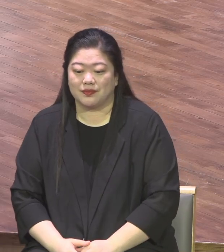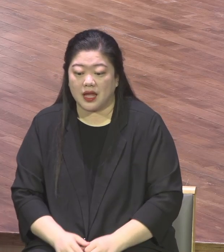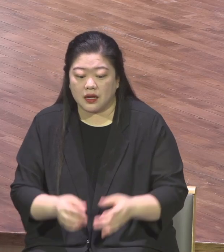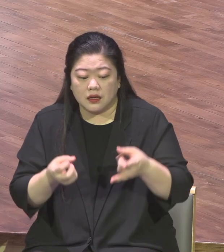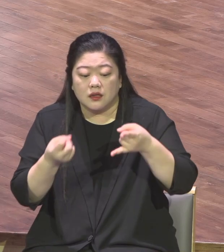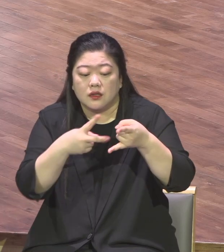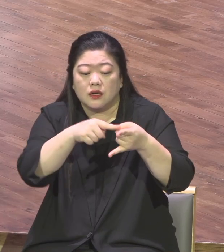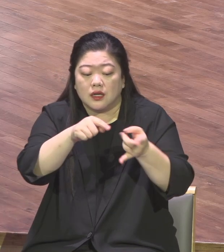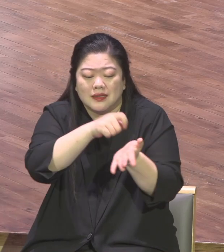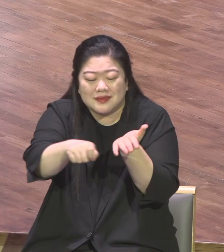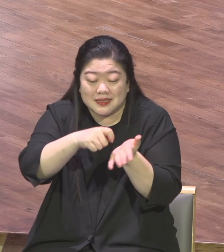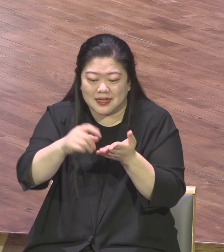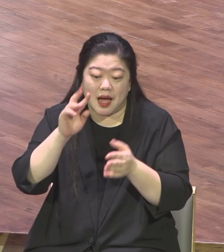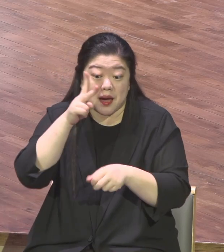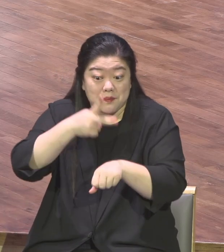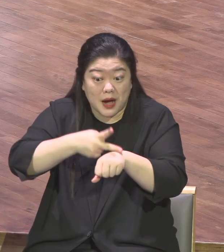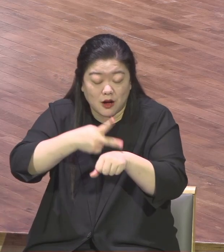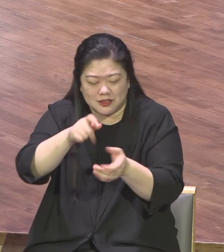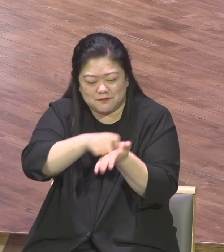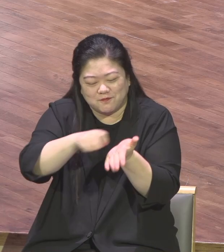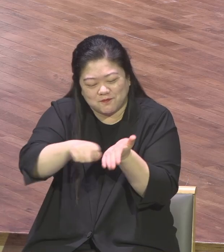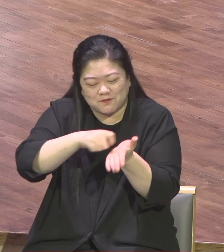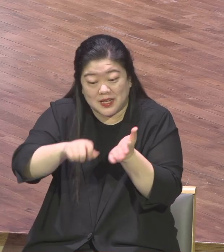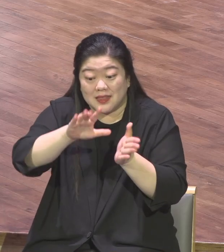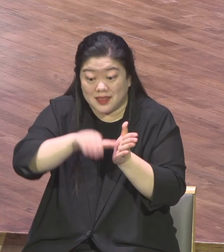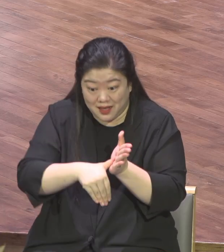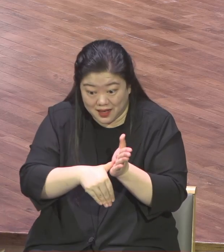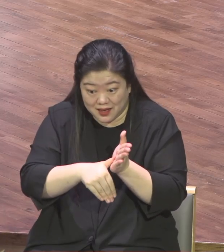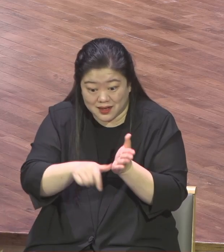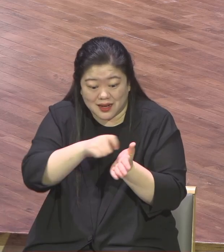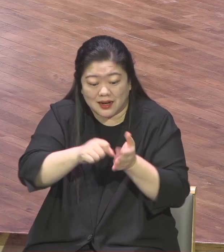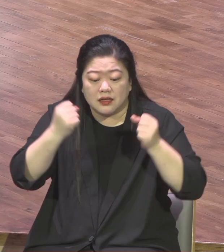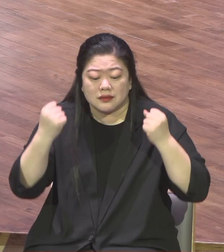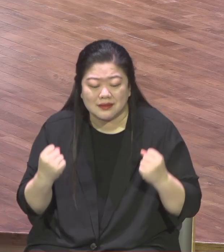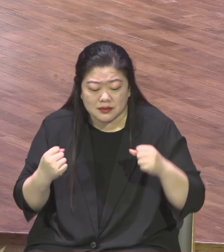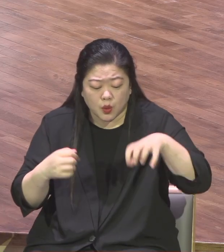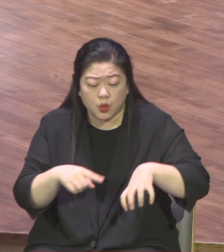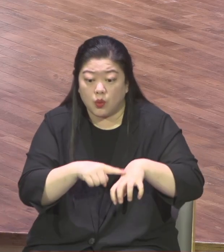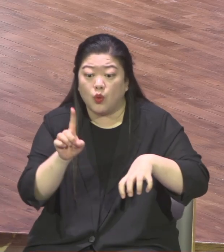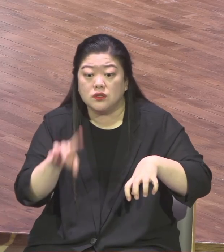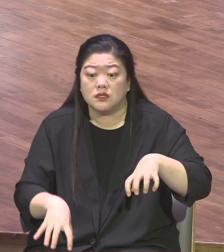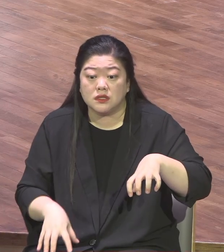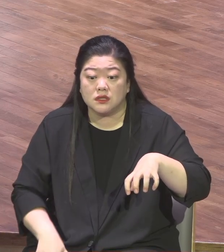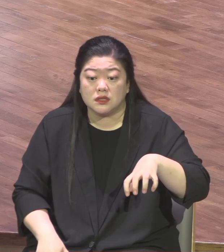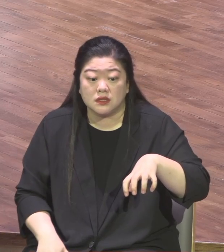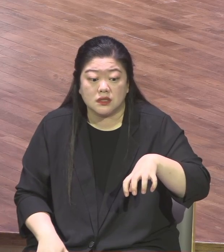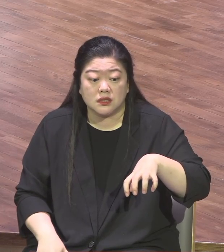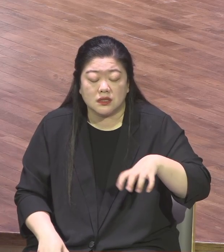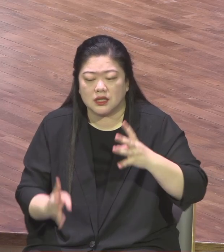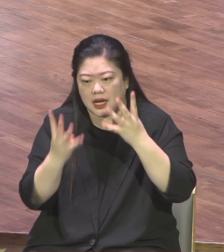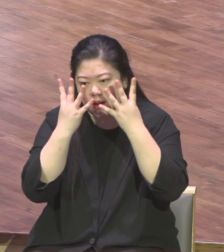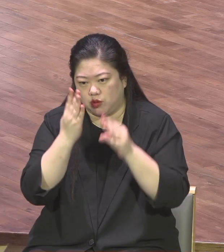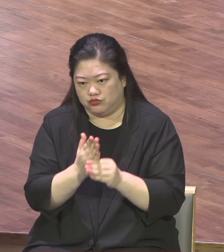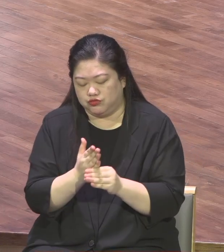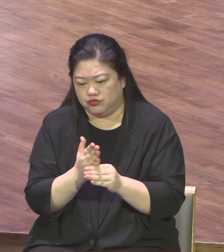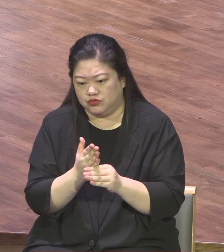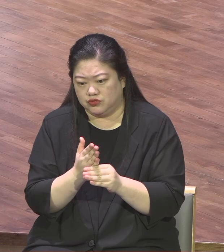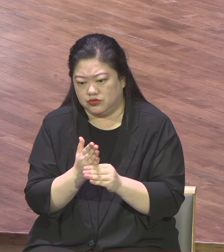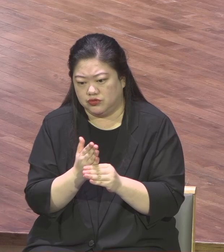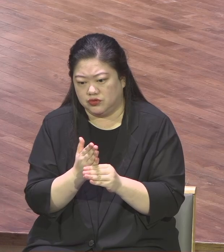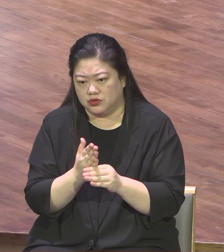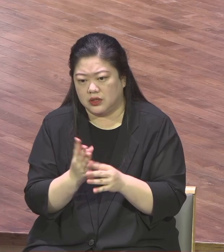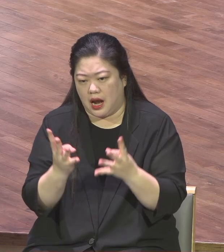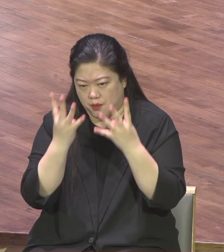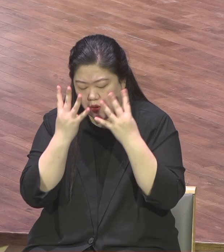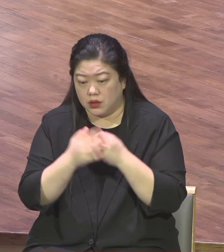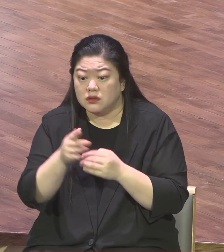그런데 에베소서의 말씀을 잘 살펴보면 반복되는 이 단어가 계속 나옵니다. 대표적인